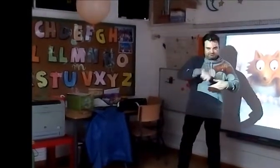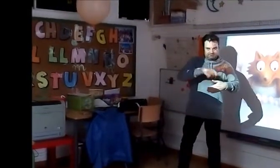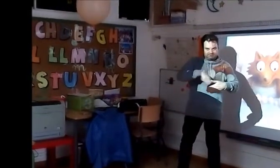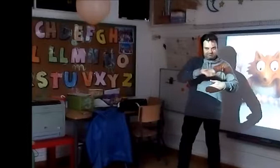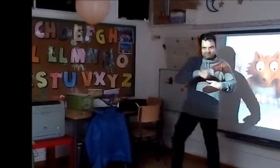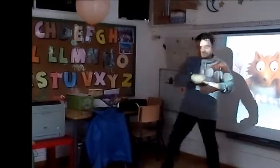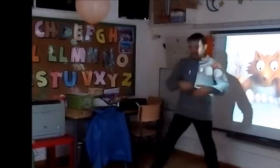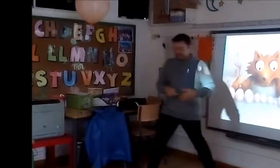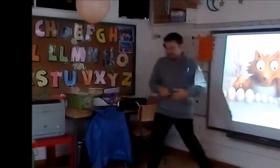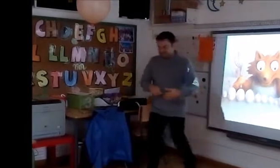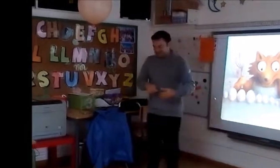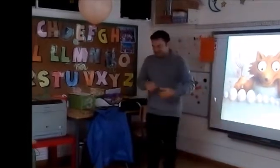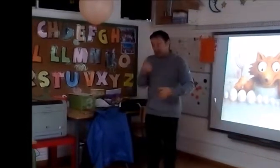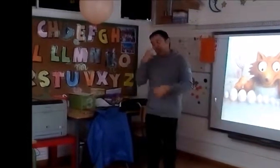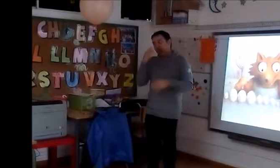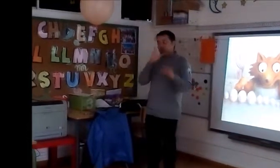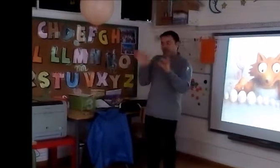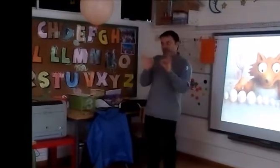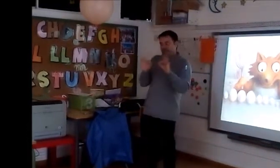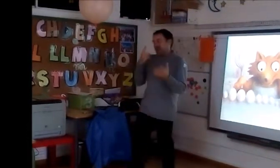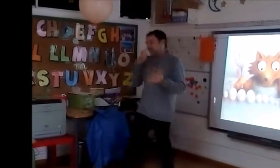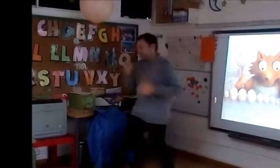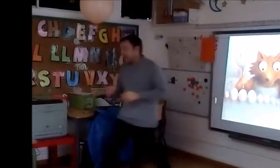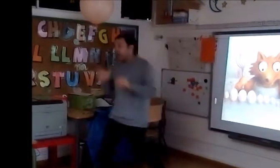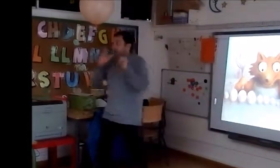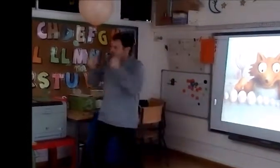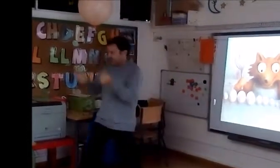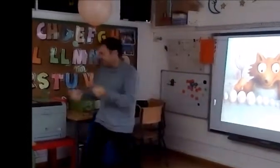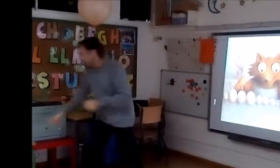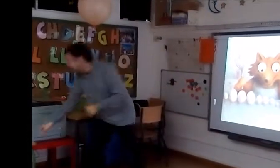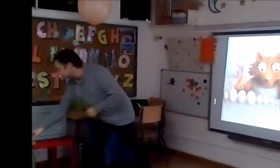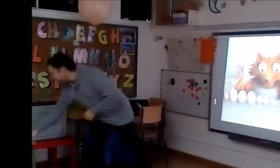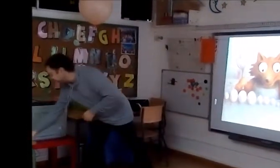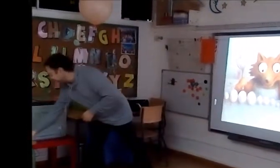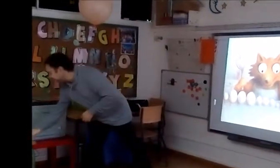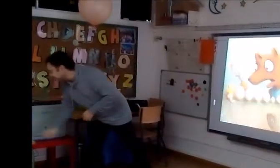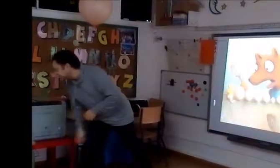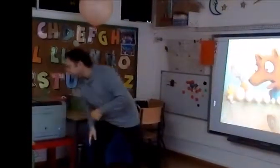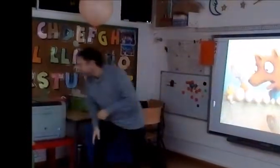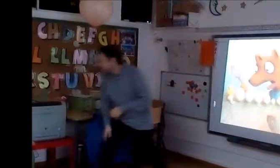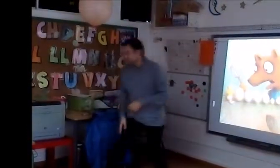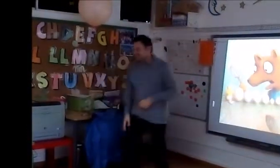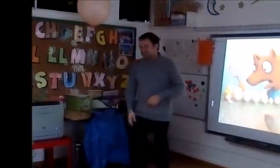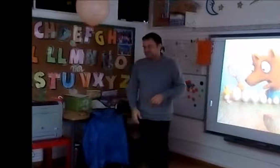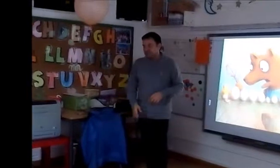la tortilla, ¿vale? Ahora, a ver cómo empieza a cocinar.